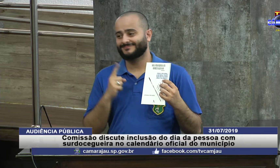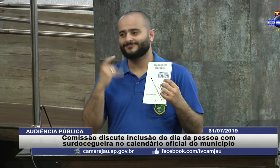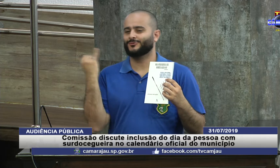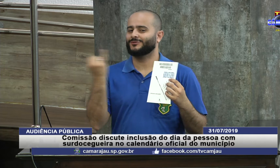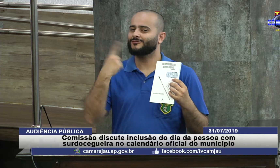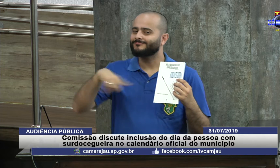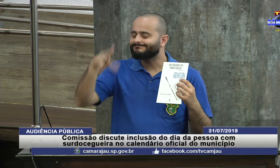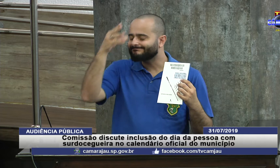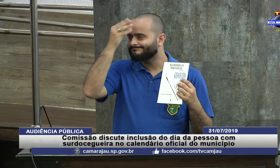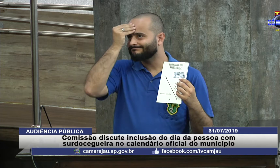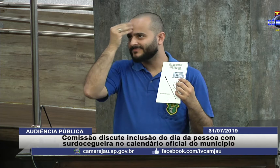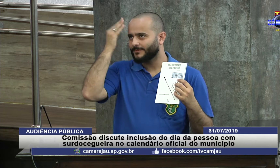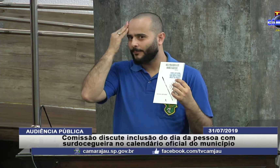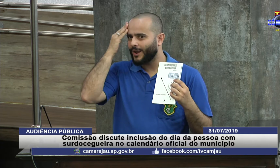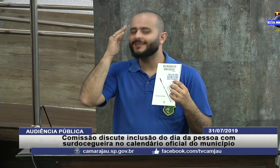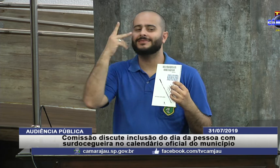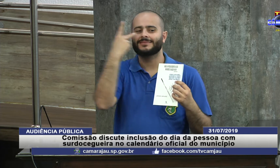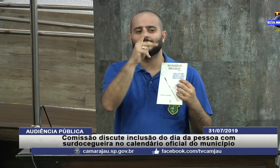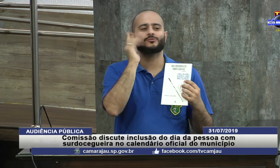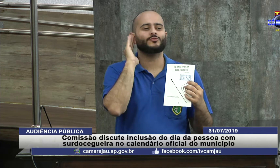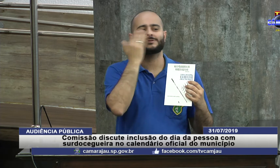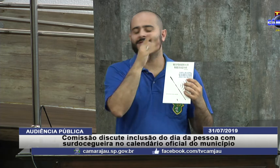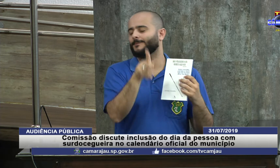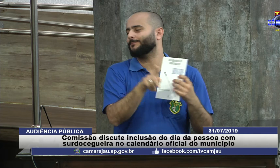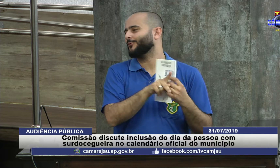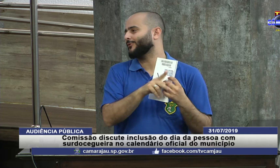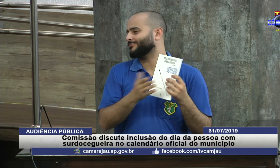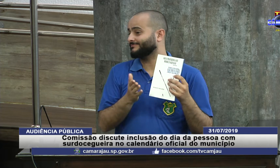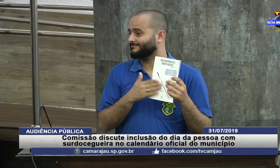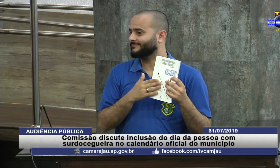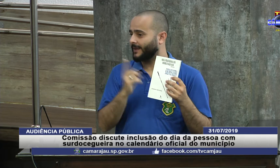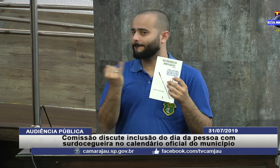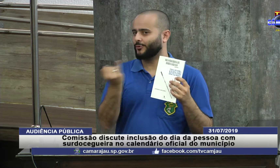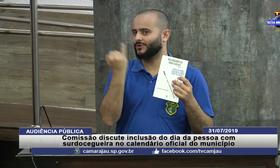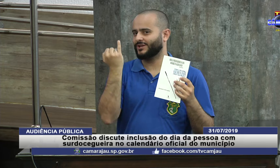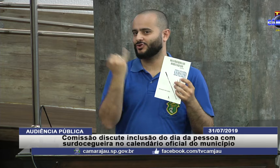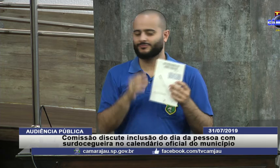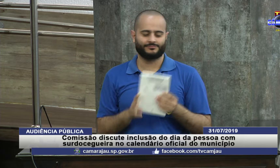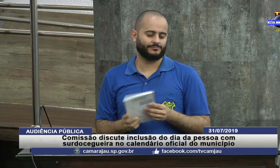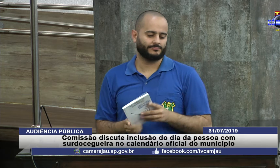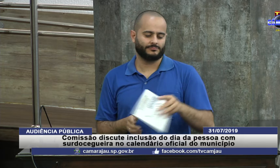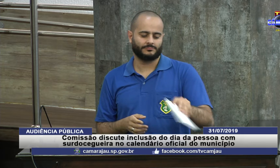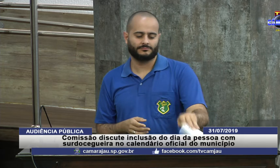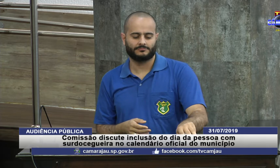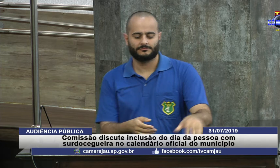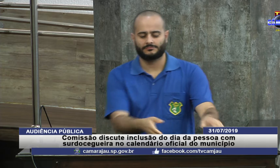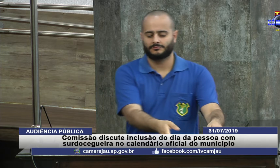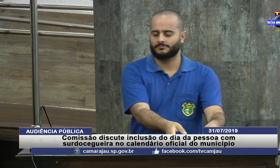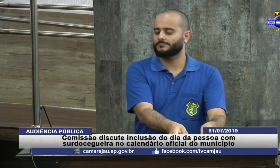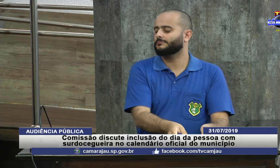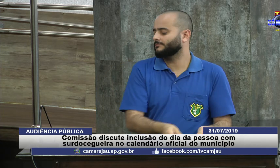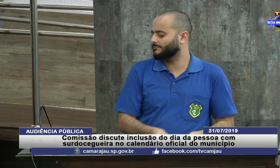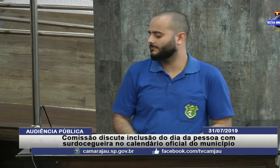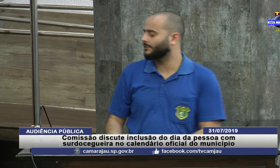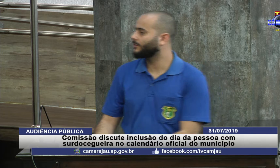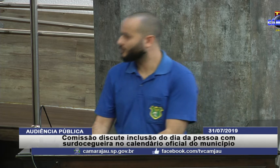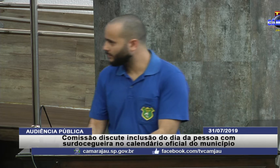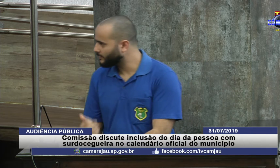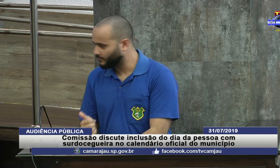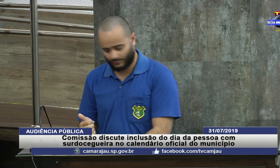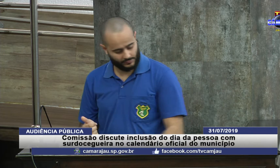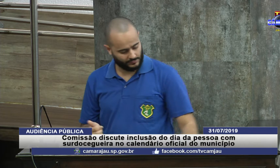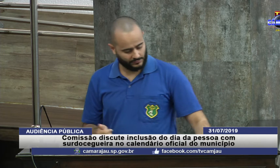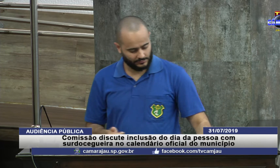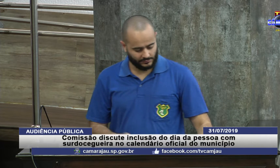que aqui inclusive dá para ver a bengala branca e vermelha, né, o símbolo da pessoa com surdo-cegueira, né, a bengala branca e vermelha é utilizado por pessoas